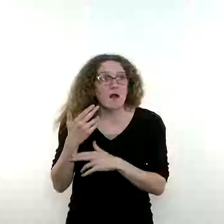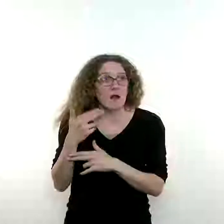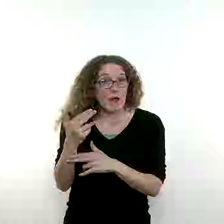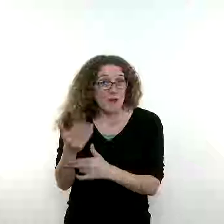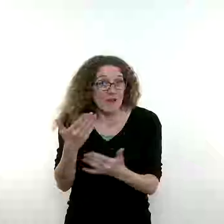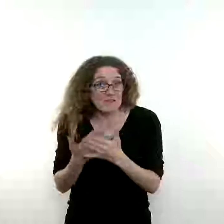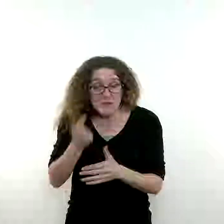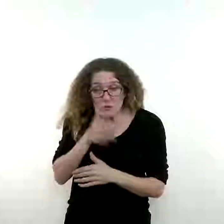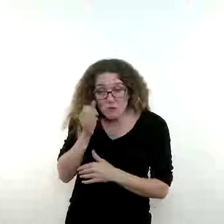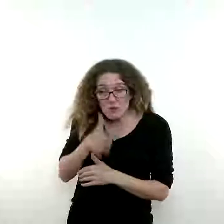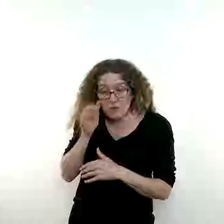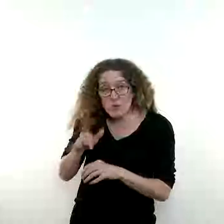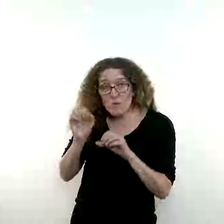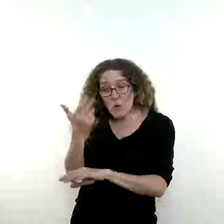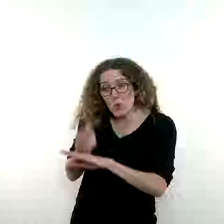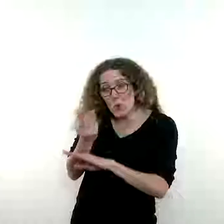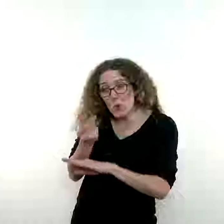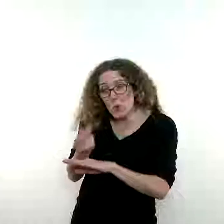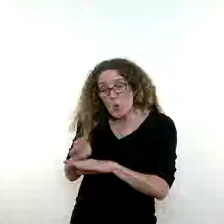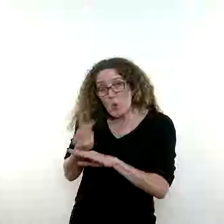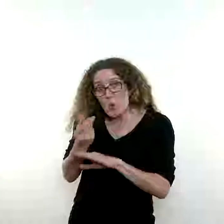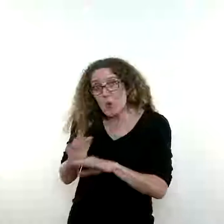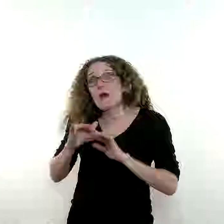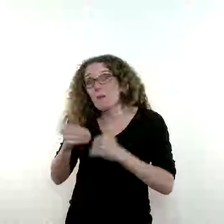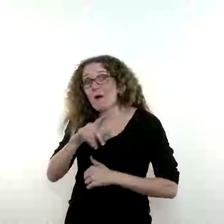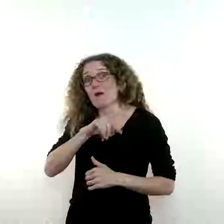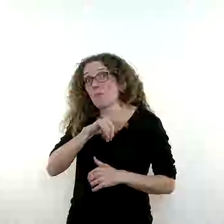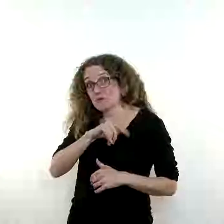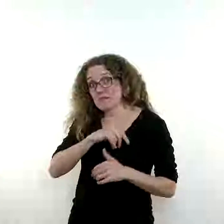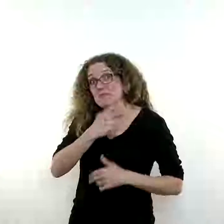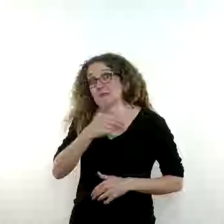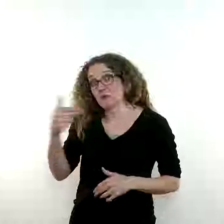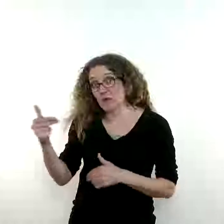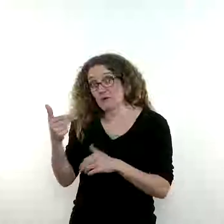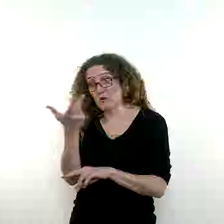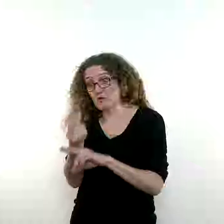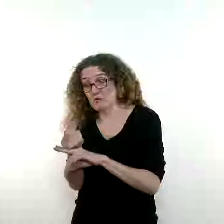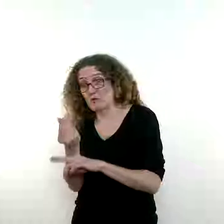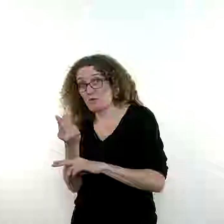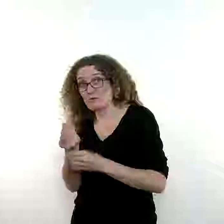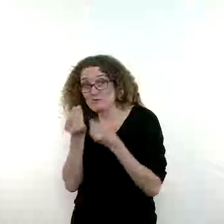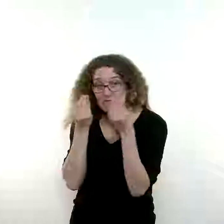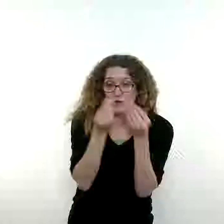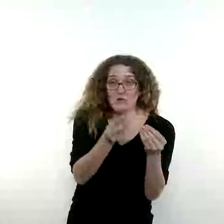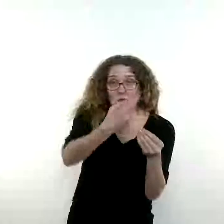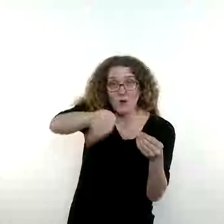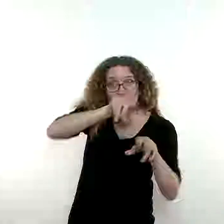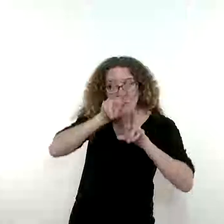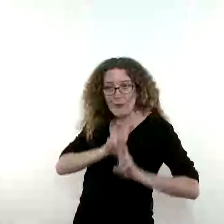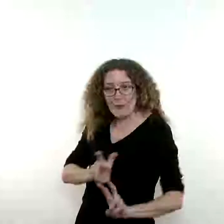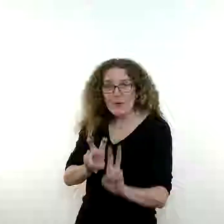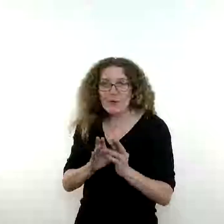récupérer des éléments qui rentrent dans le cadre d'une enquête de police judiciaire de la police nationale. Monsieur Cour.